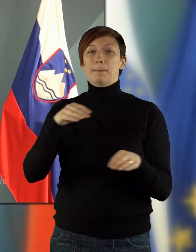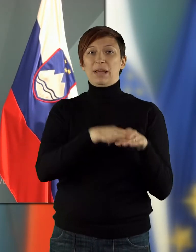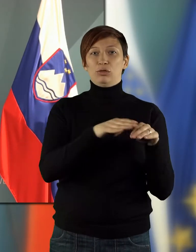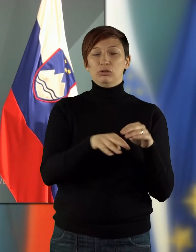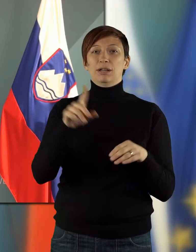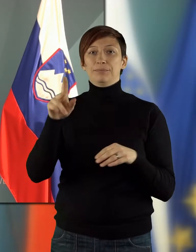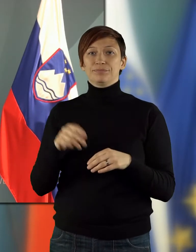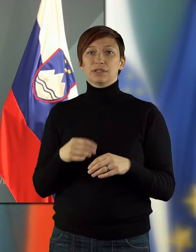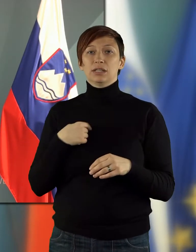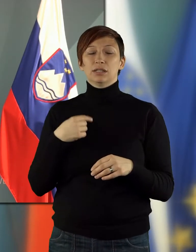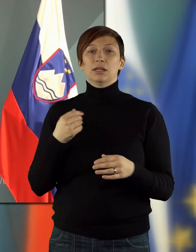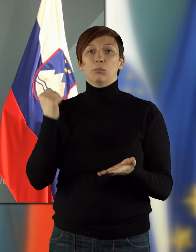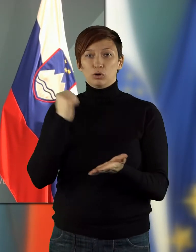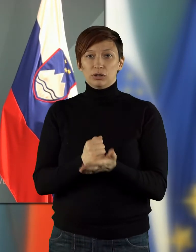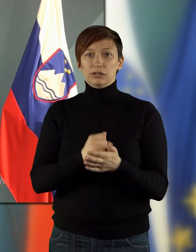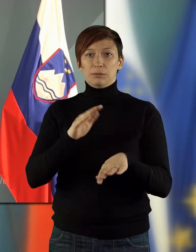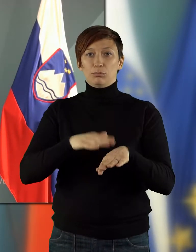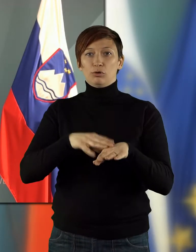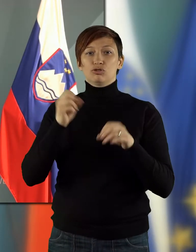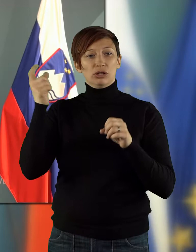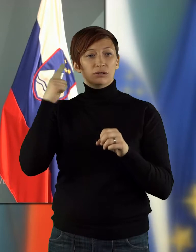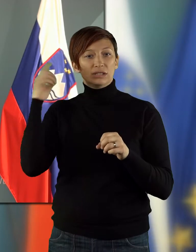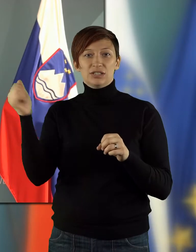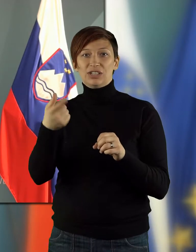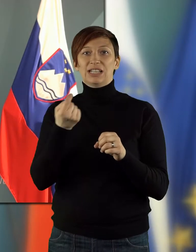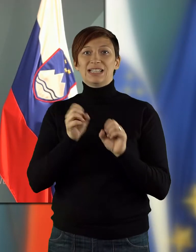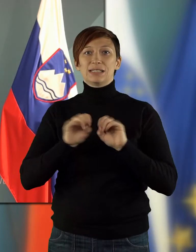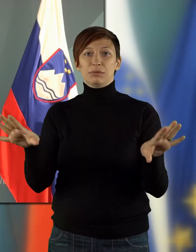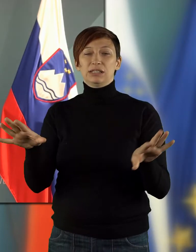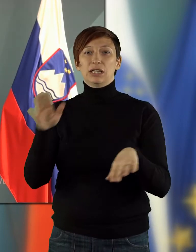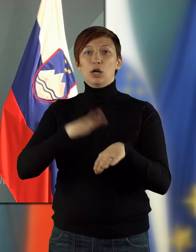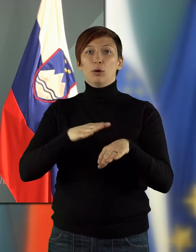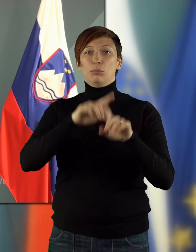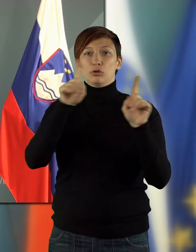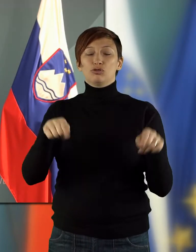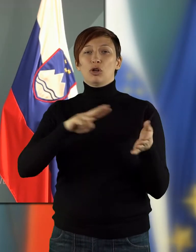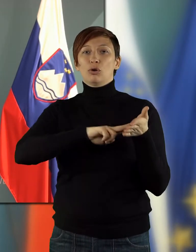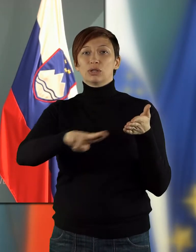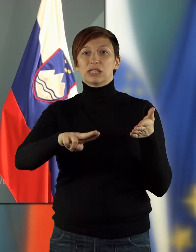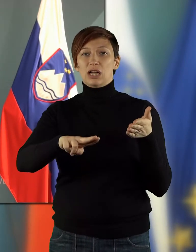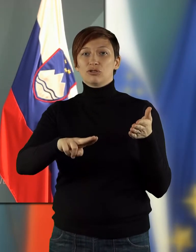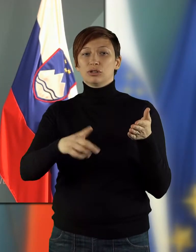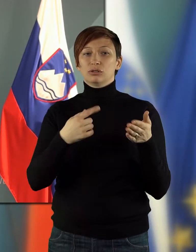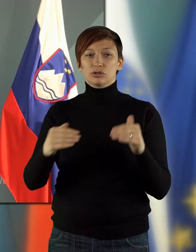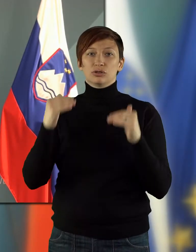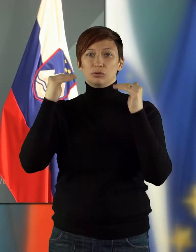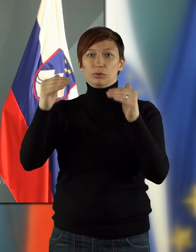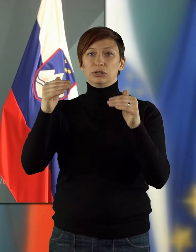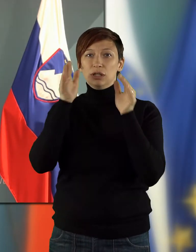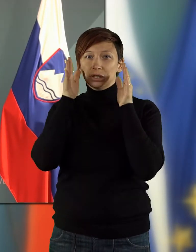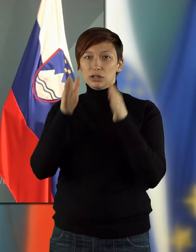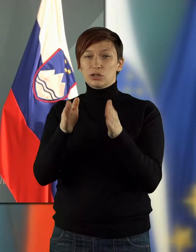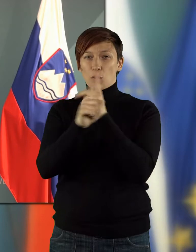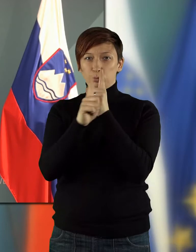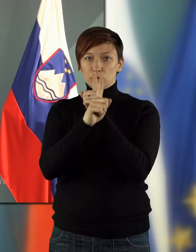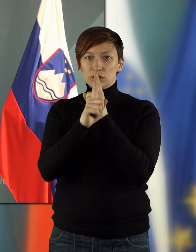Ponovno potrjujem, da sem za poročilo izvedela iz medijev. Poročilo je označeno z